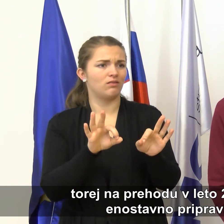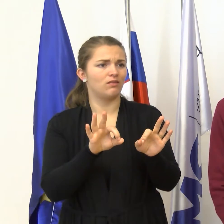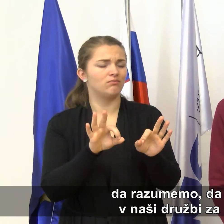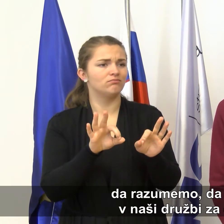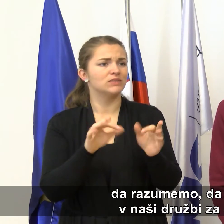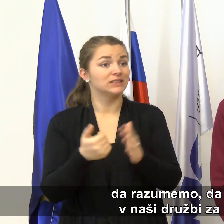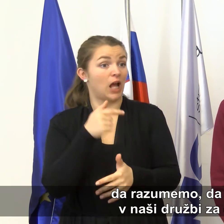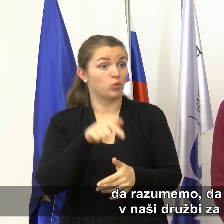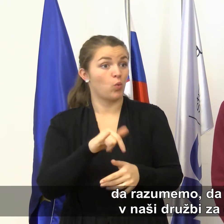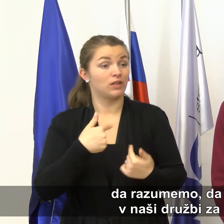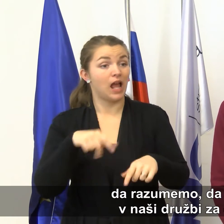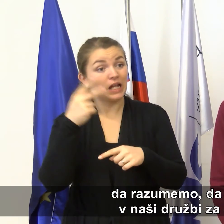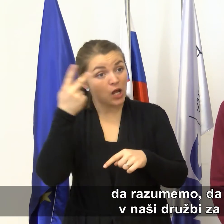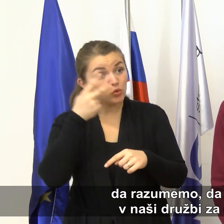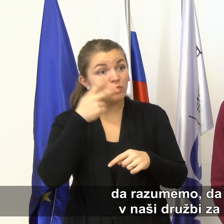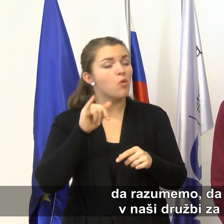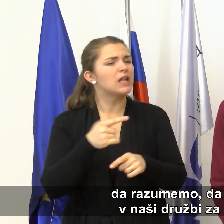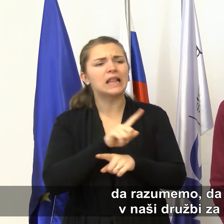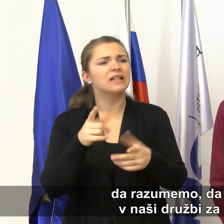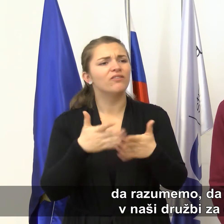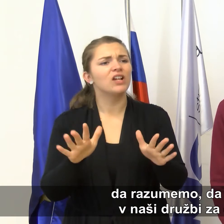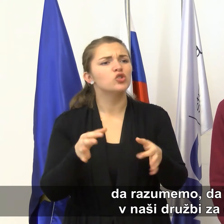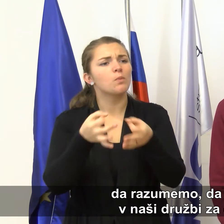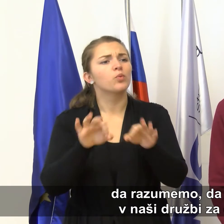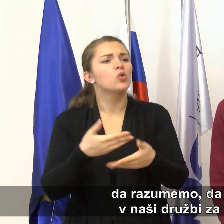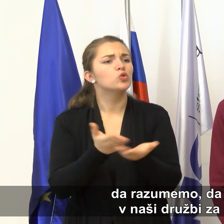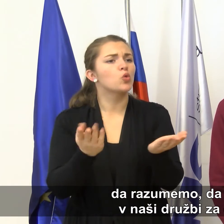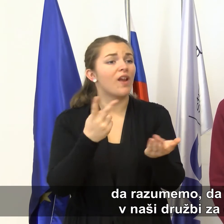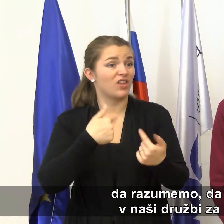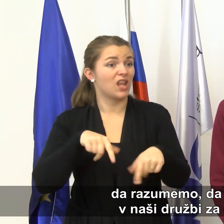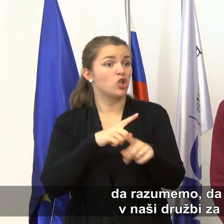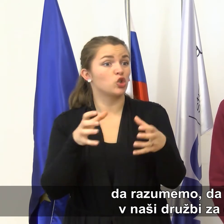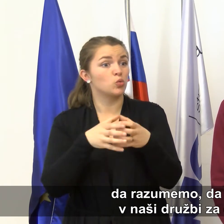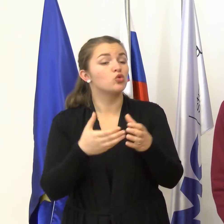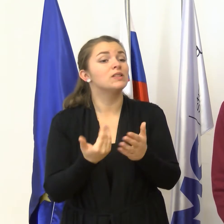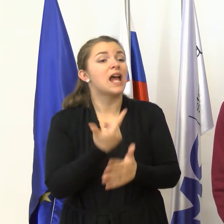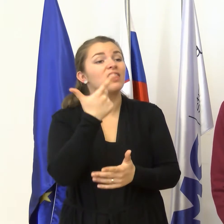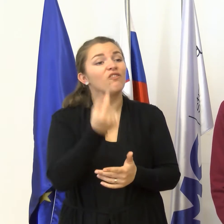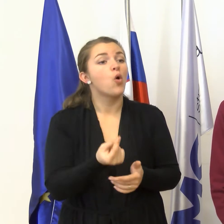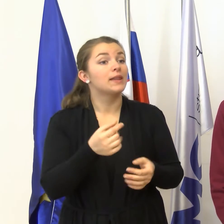za to, da razumemo, da ni več prostora v naši družbi za dvojna merila.